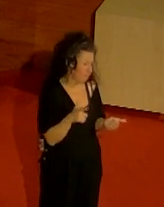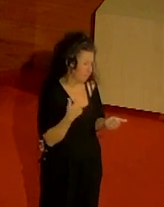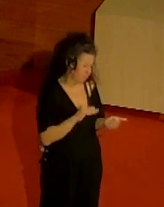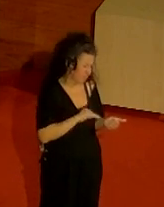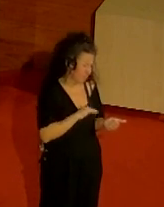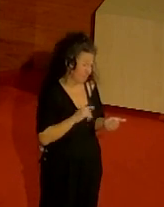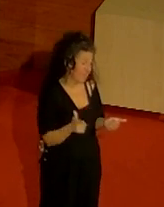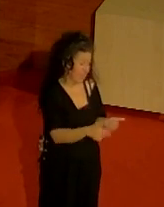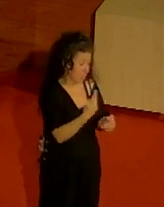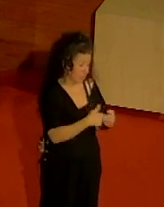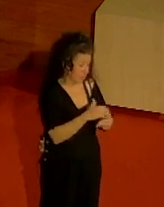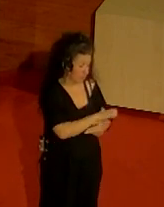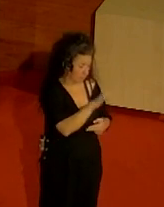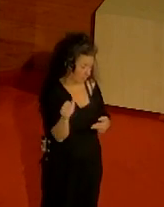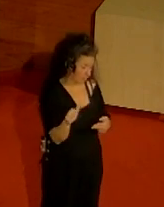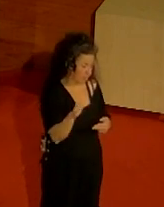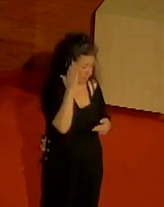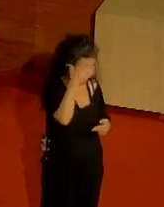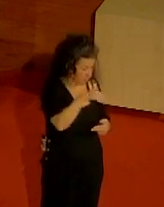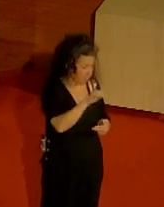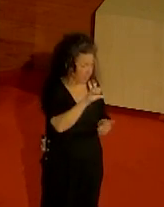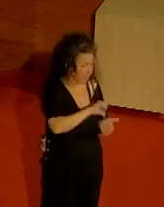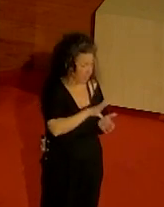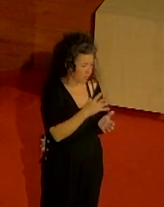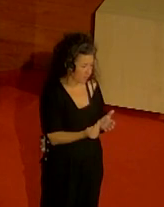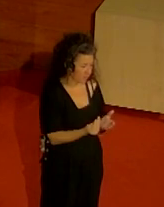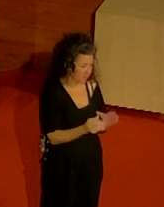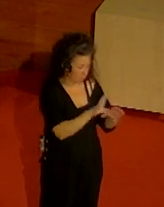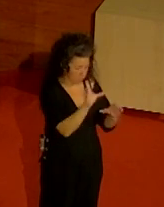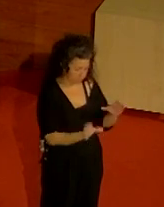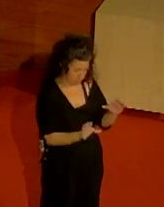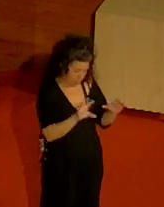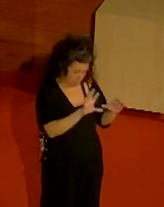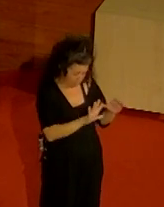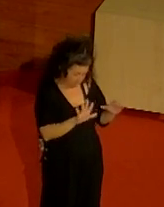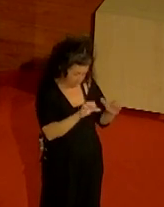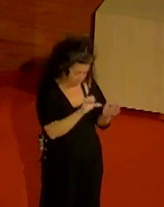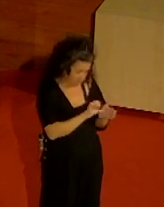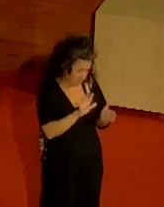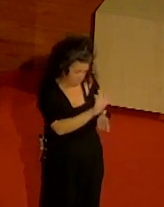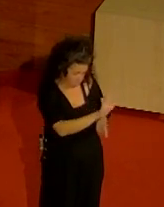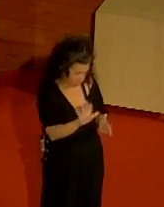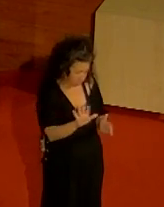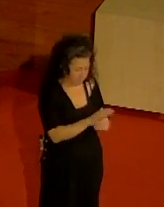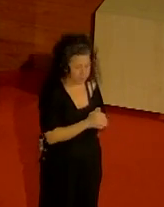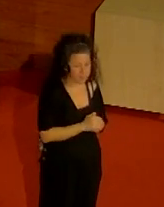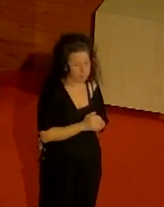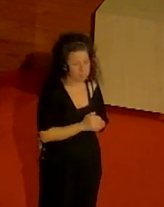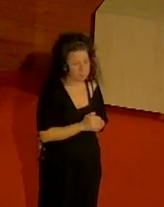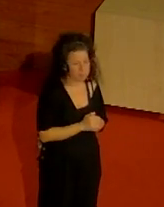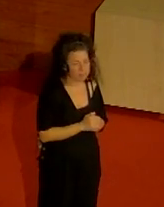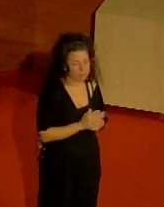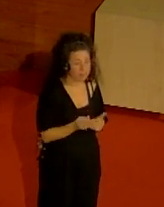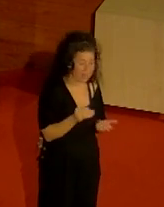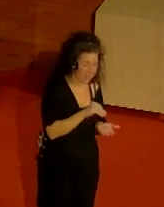¿no? República Centroafricana, Sudán del Sur, están más en el centro, pero no solo eso, sino que además la